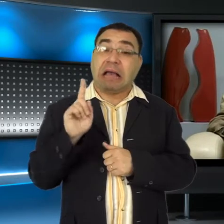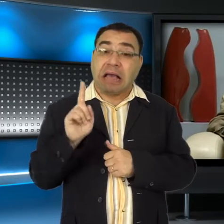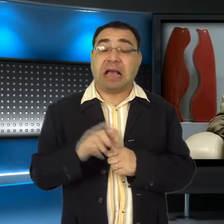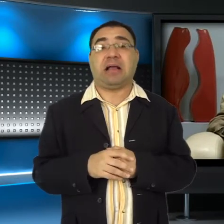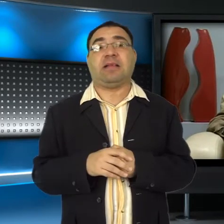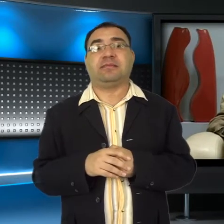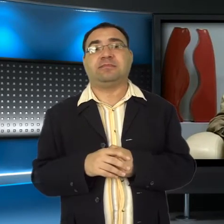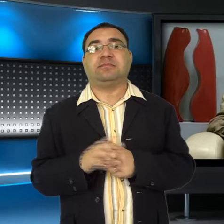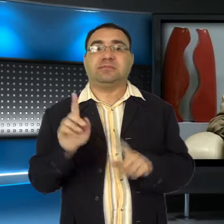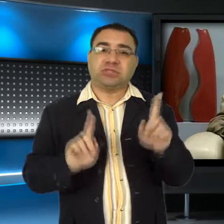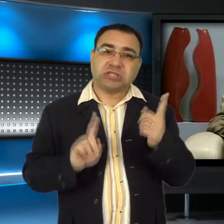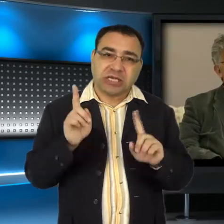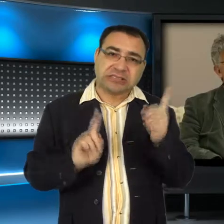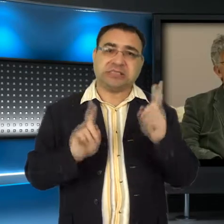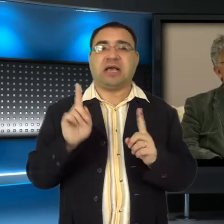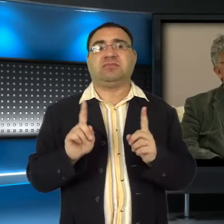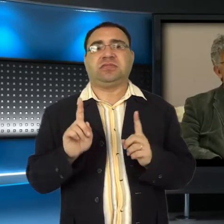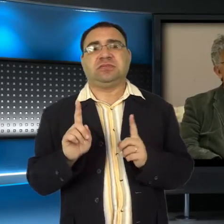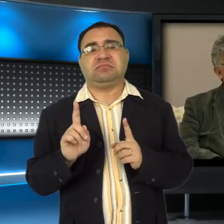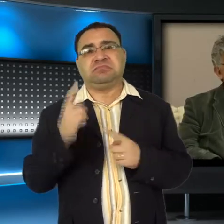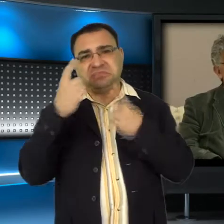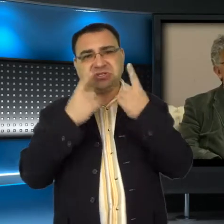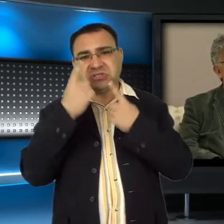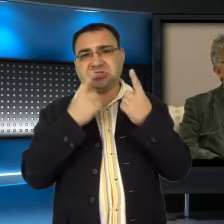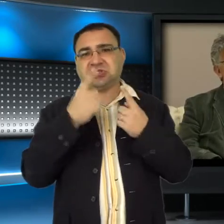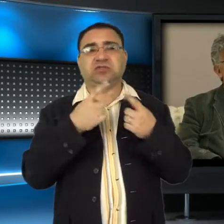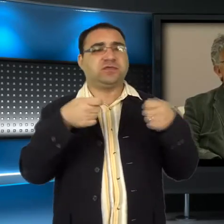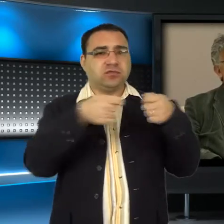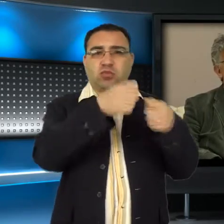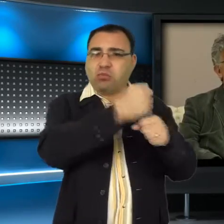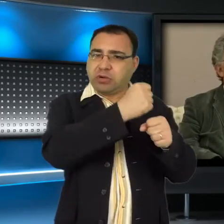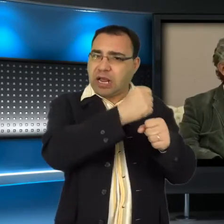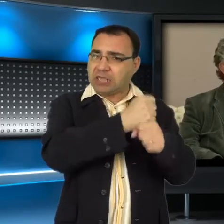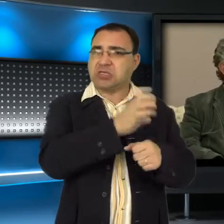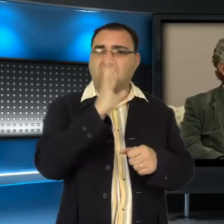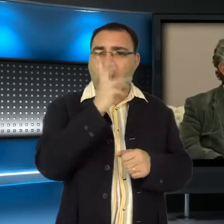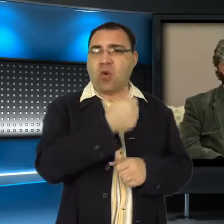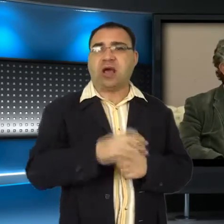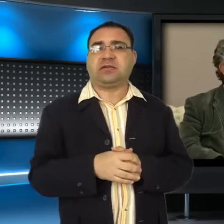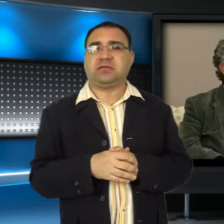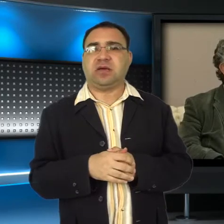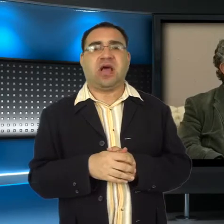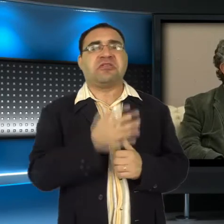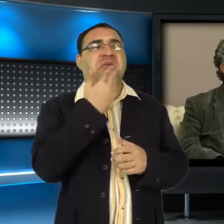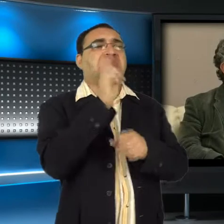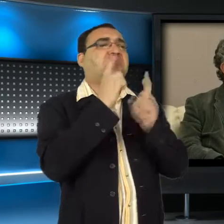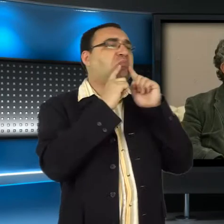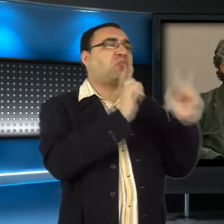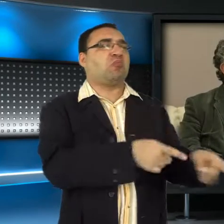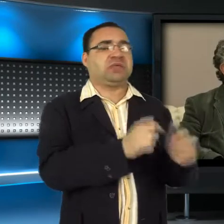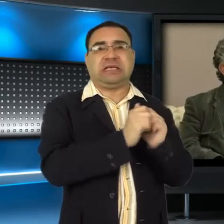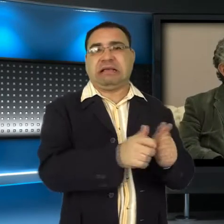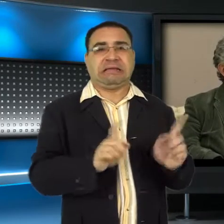z wszystkimi, ale w większości wypadków uczucie, że to jest współpraca, a nie zamówienie i wykonanie misji.